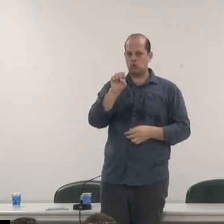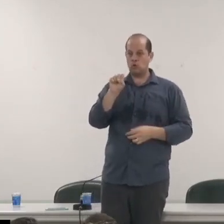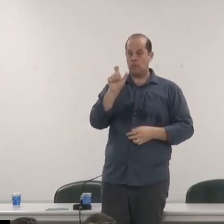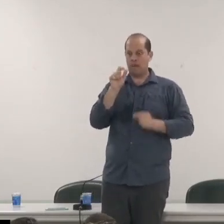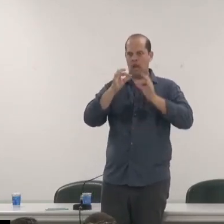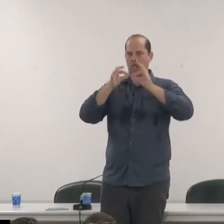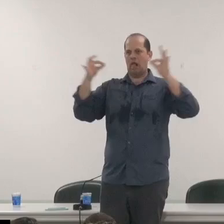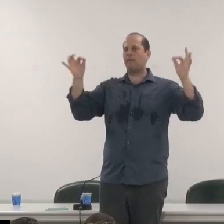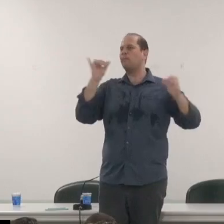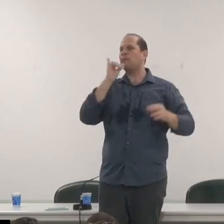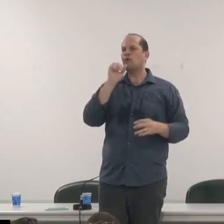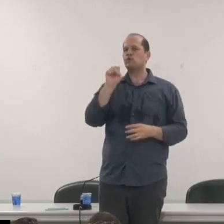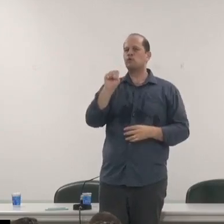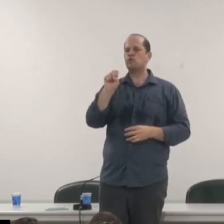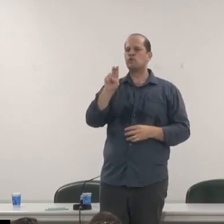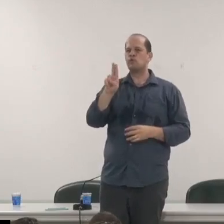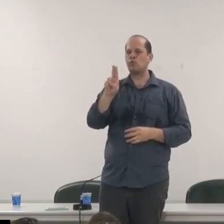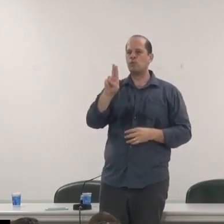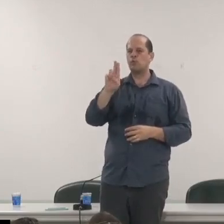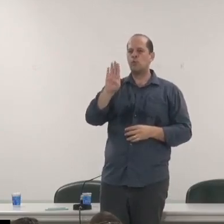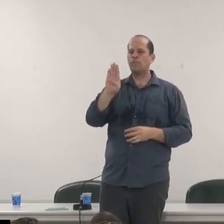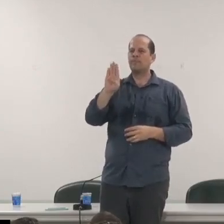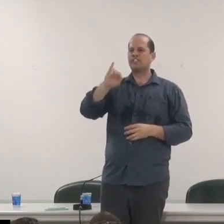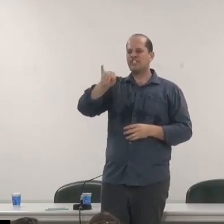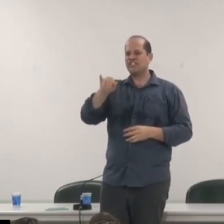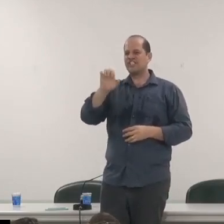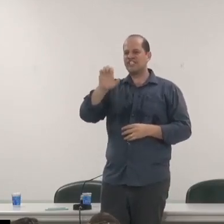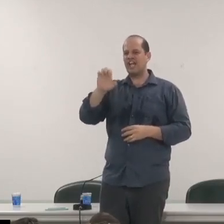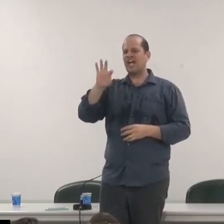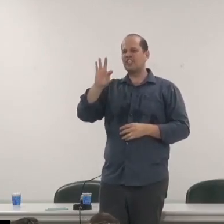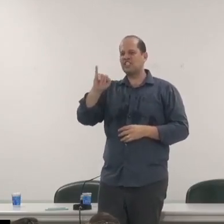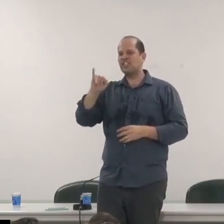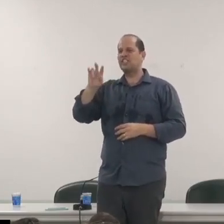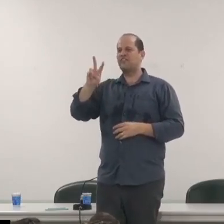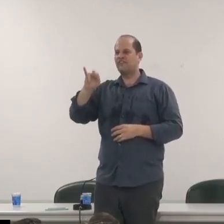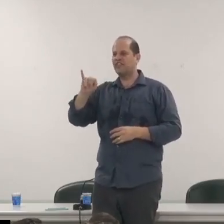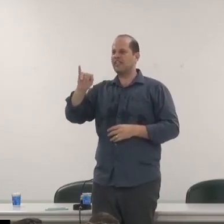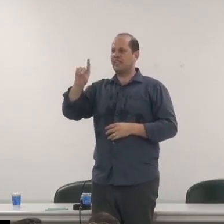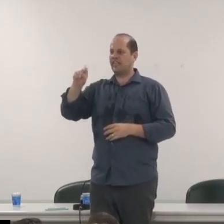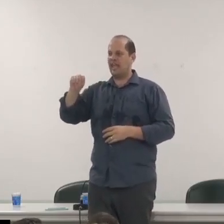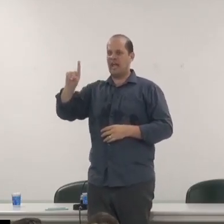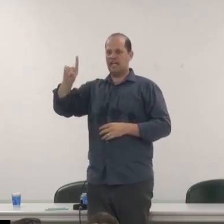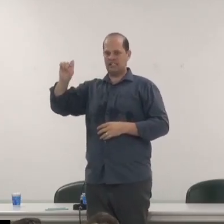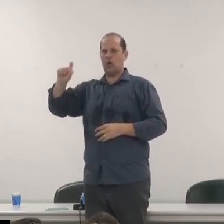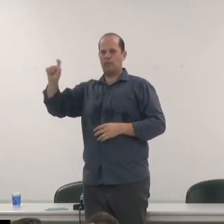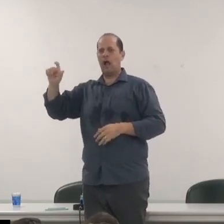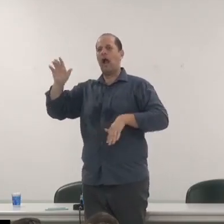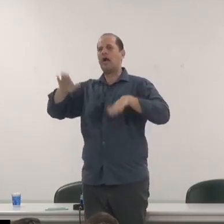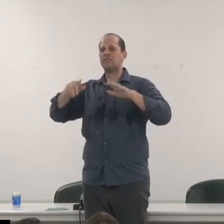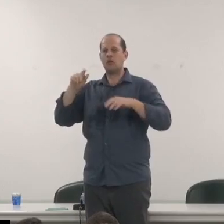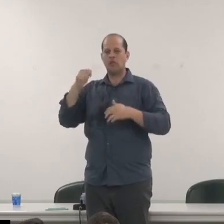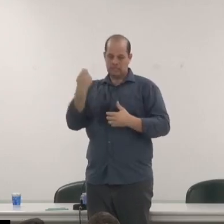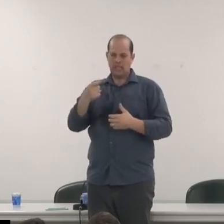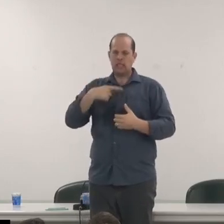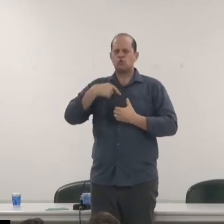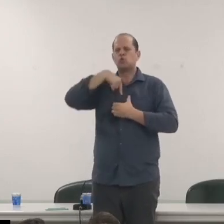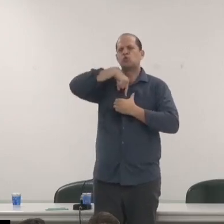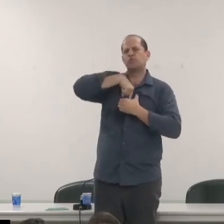contexto. Quando a palavra é muito longa, por exemplo, substantivo, Ou